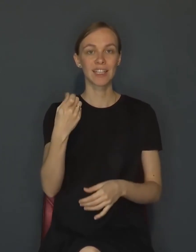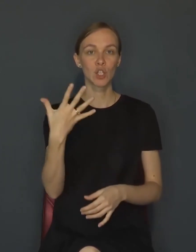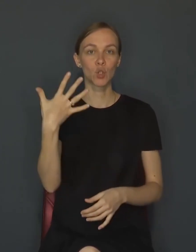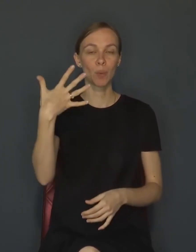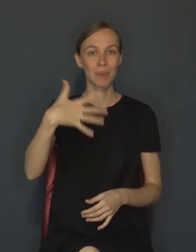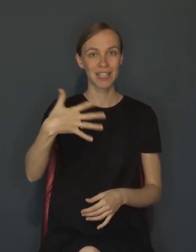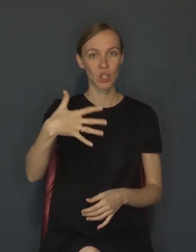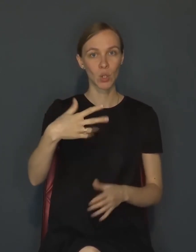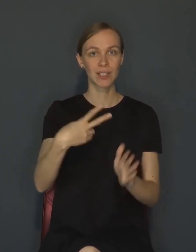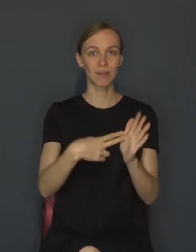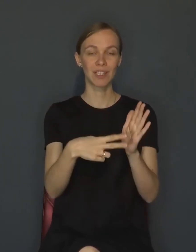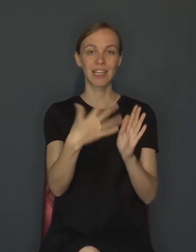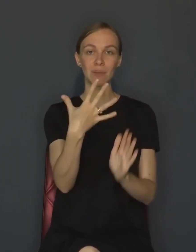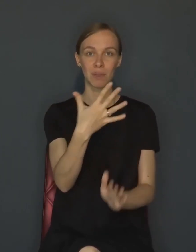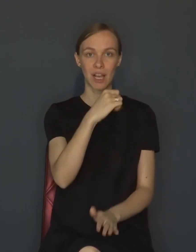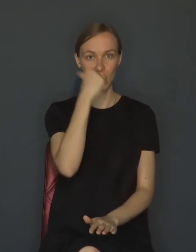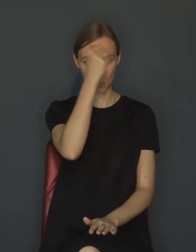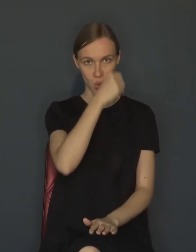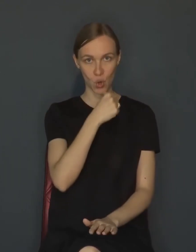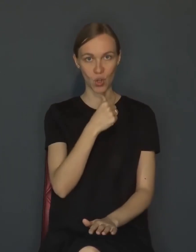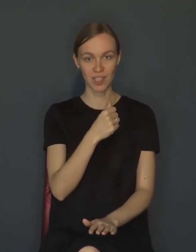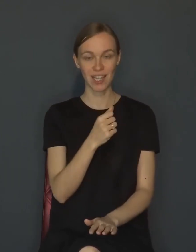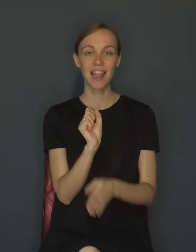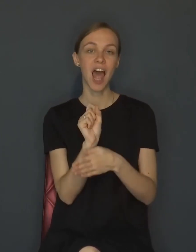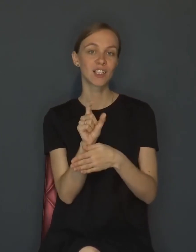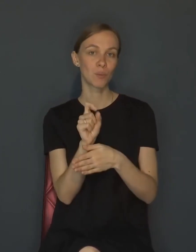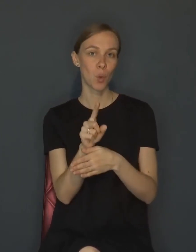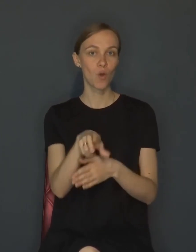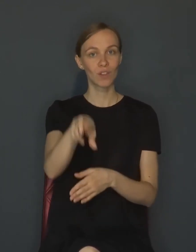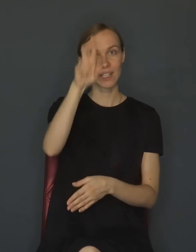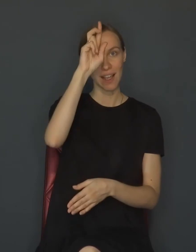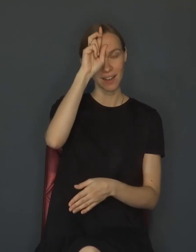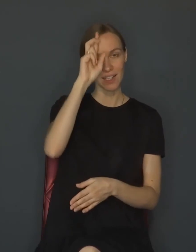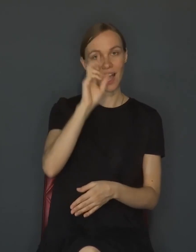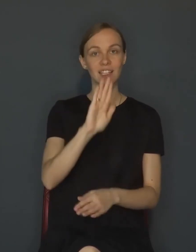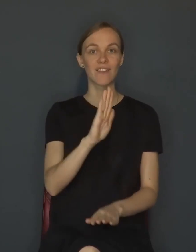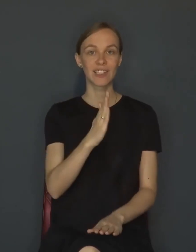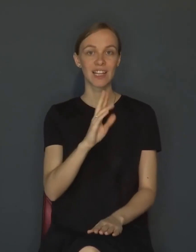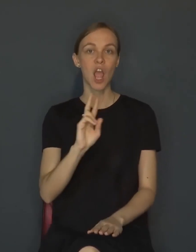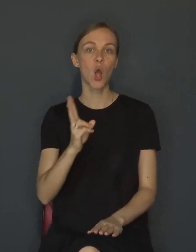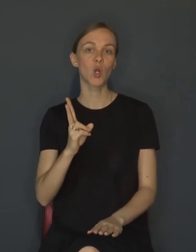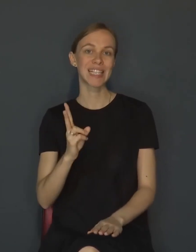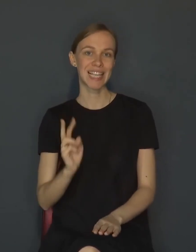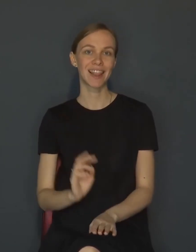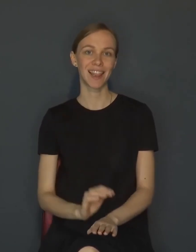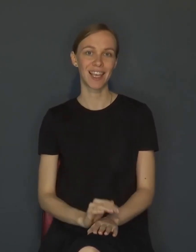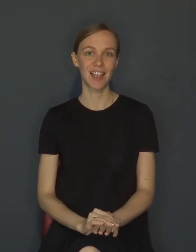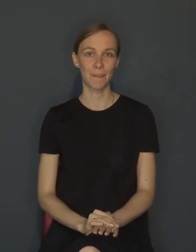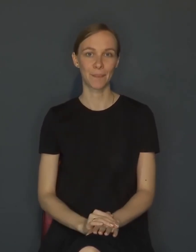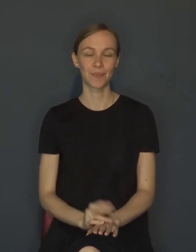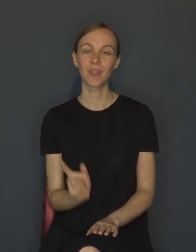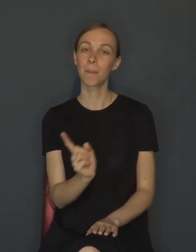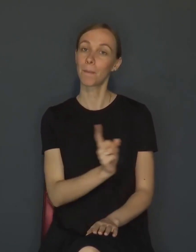1575 році на замовлення князя Василя Костянтина, майстром з Гданська,